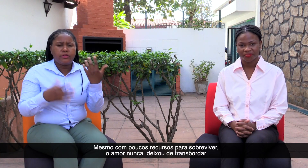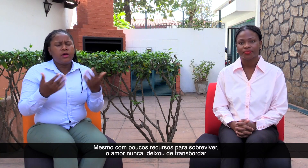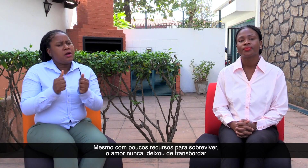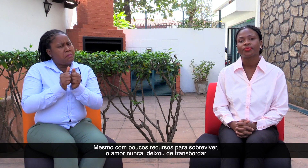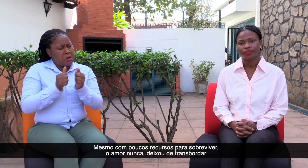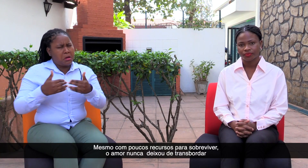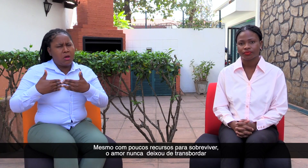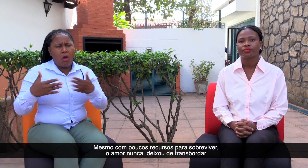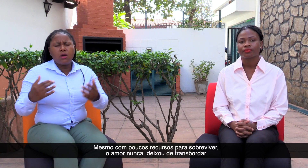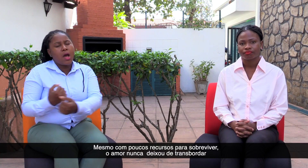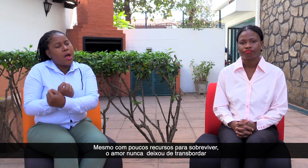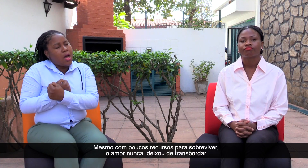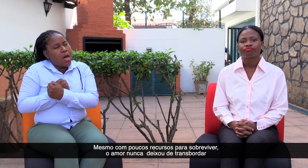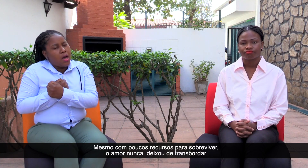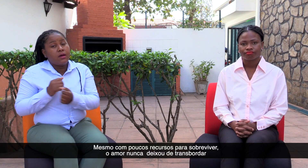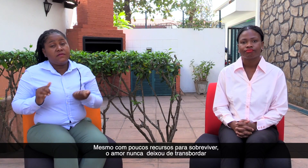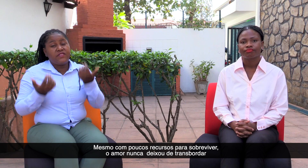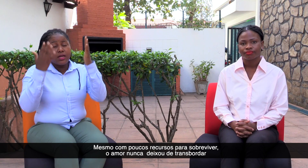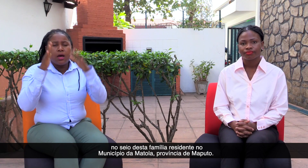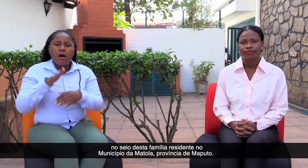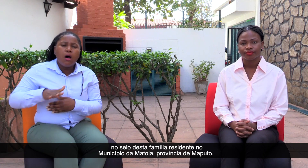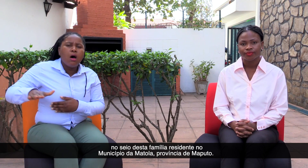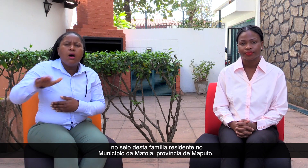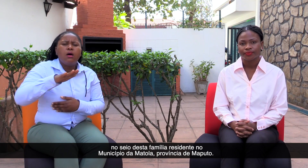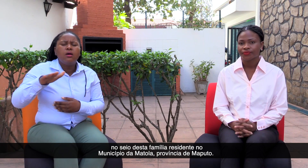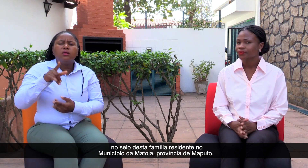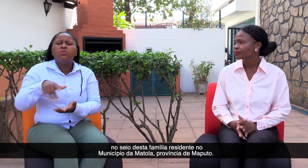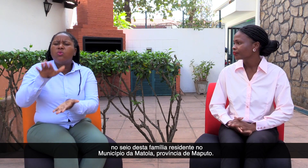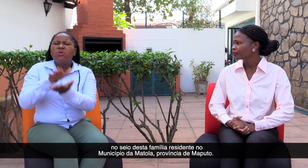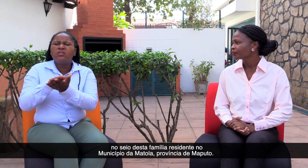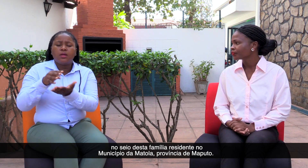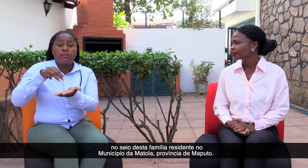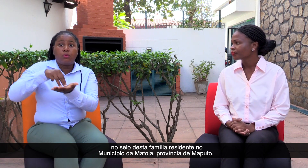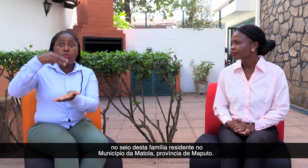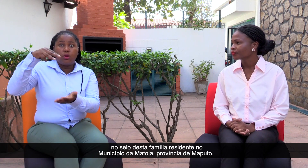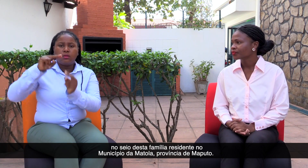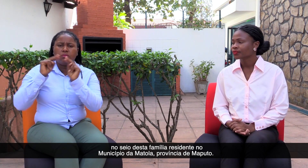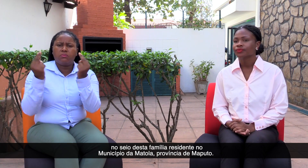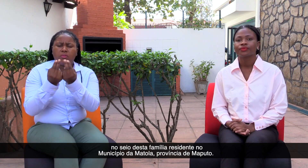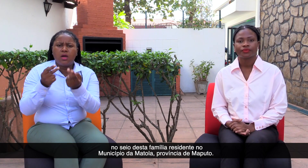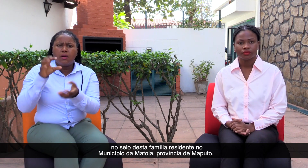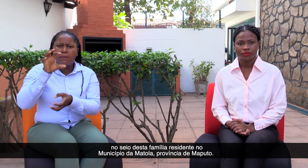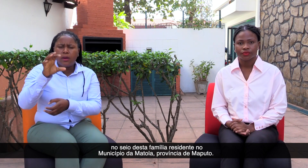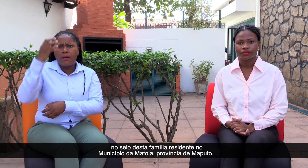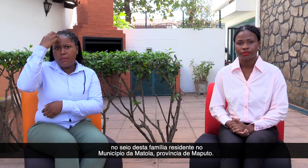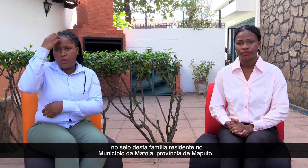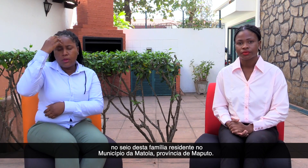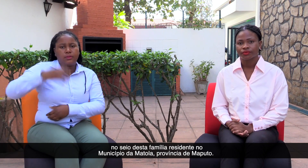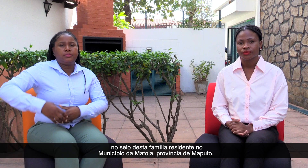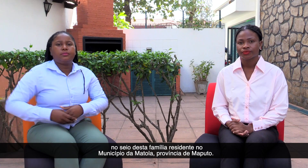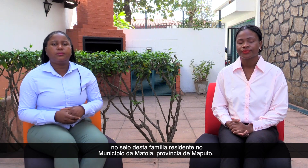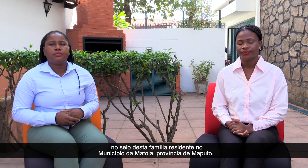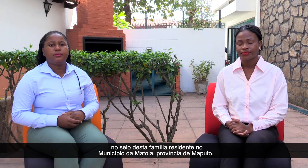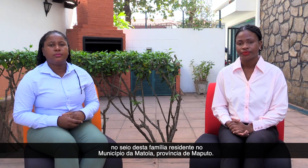para sobreviver, o amor nunca deixou de transbordar no seio desta família, residente no município da Matola, província de